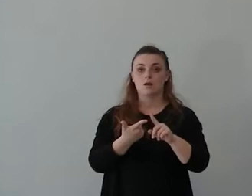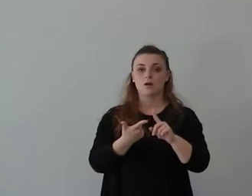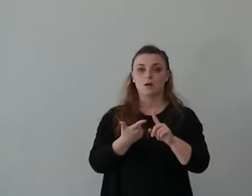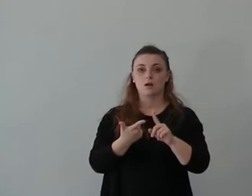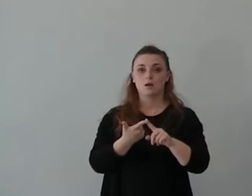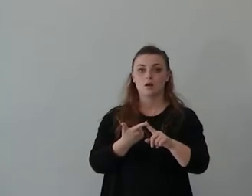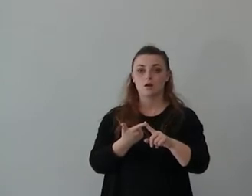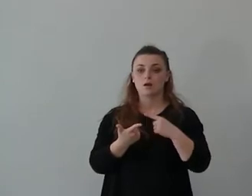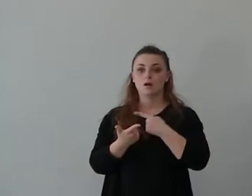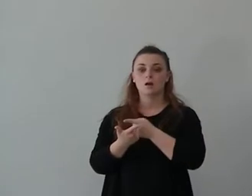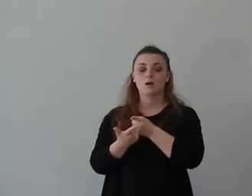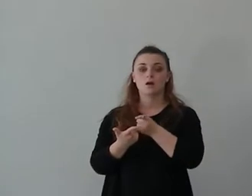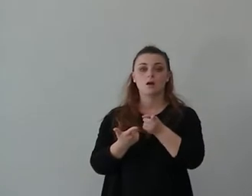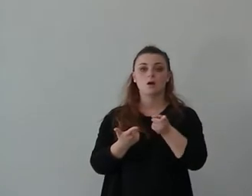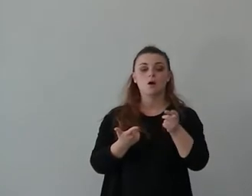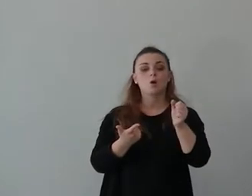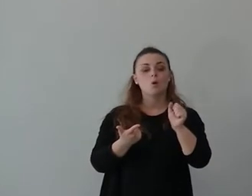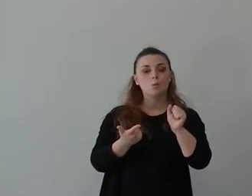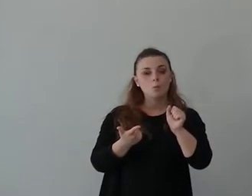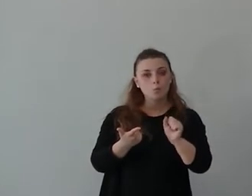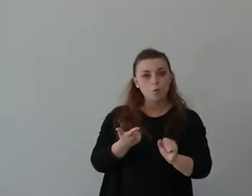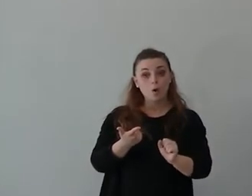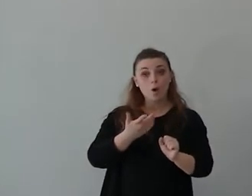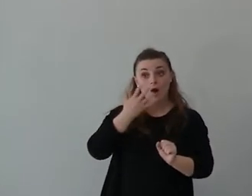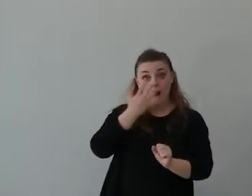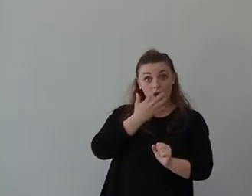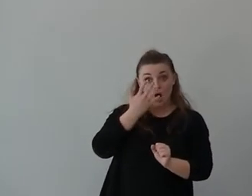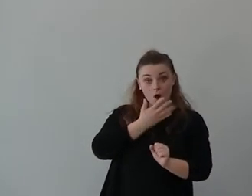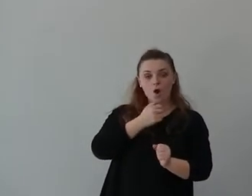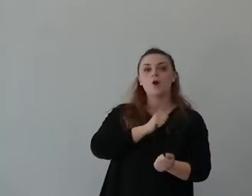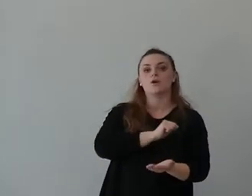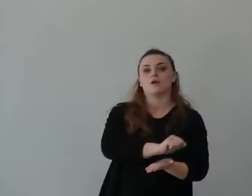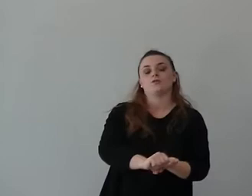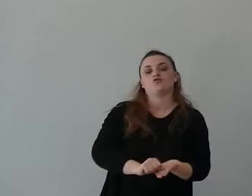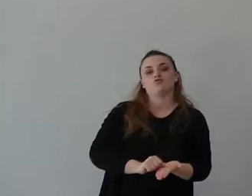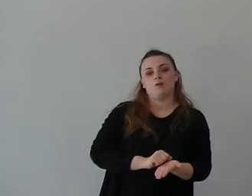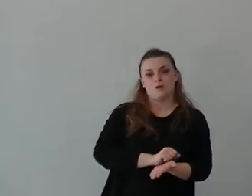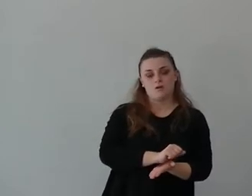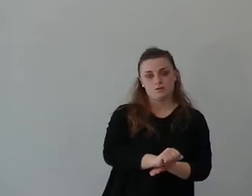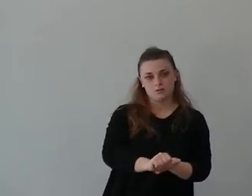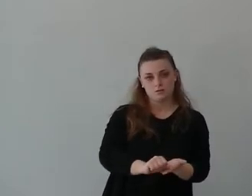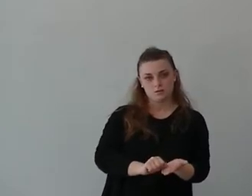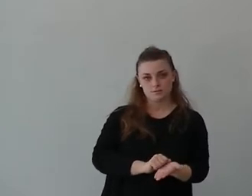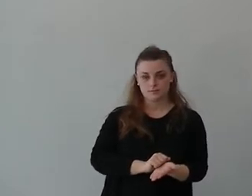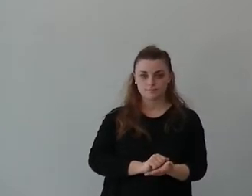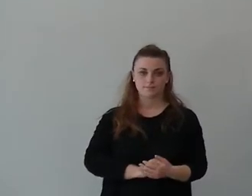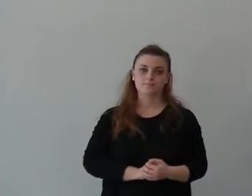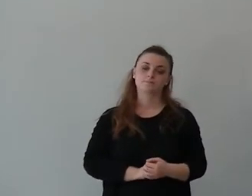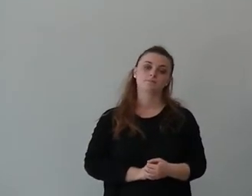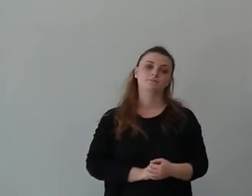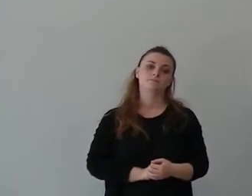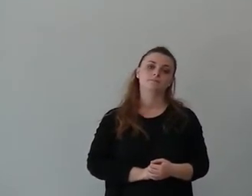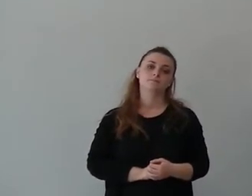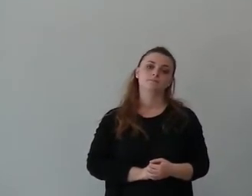sempre correggere i vostri errori. So even like a pencil, you can erase that error. Quindi come con